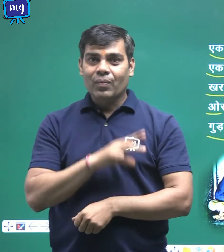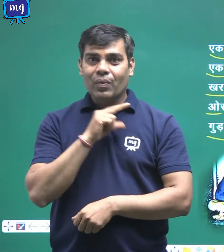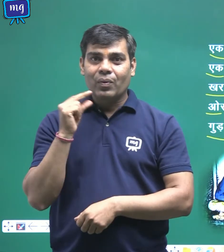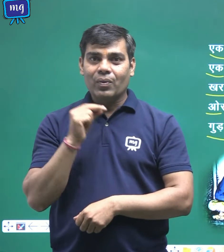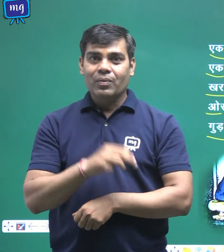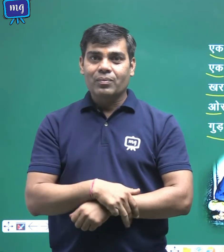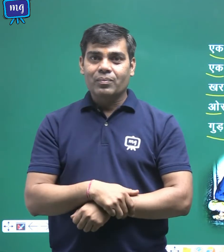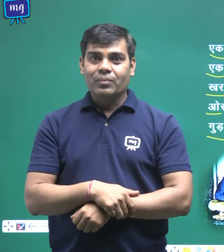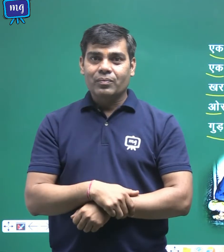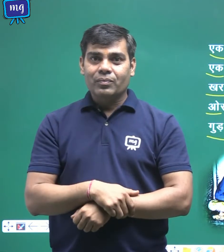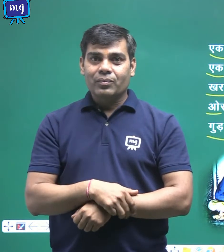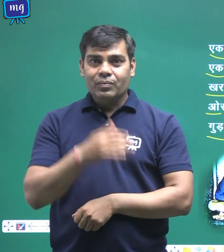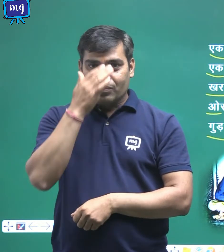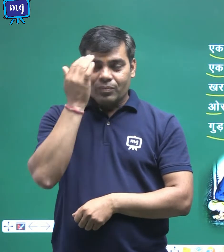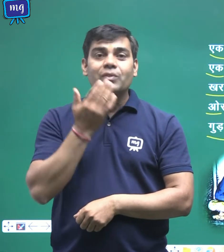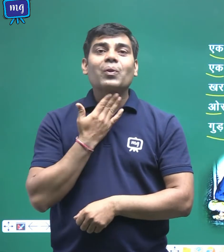और गुड़